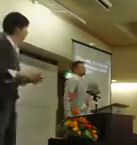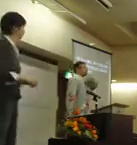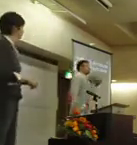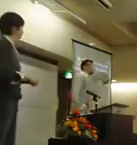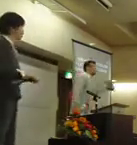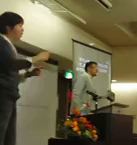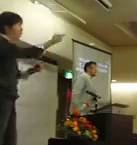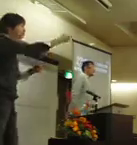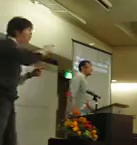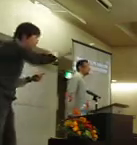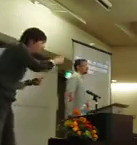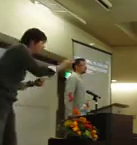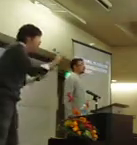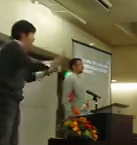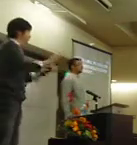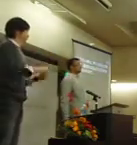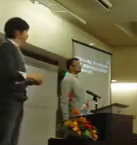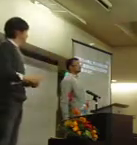泥棒も